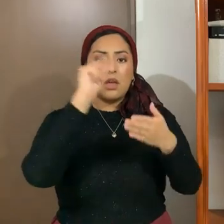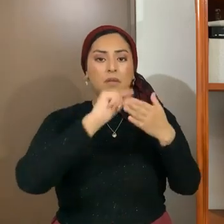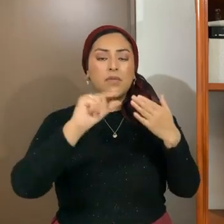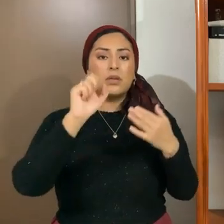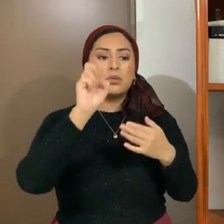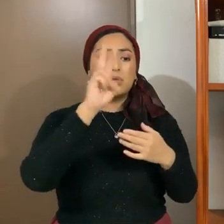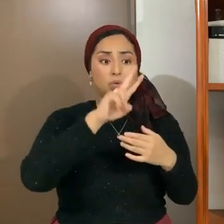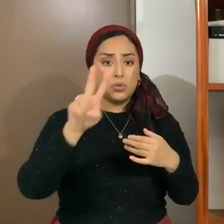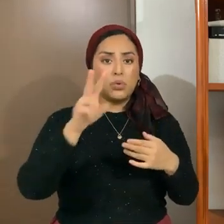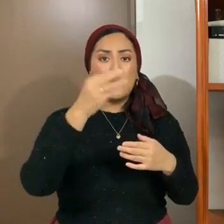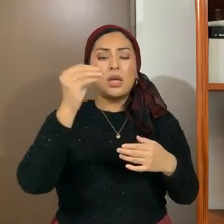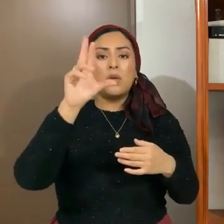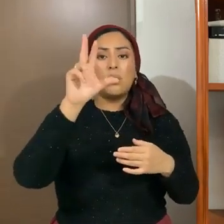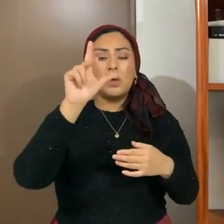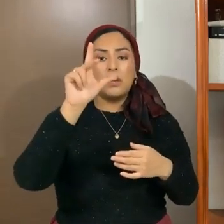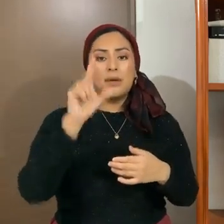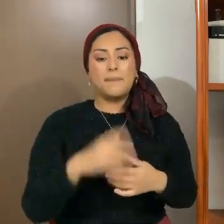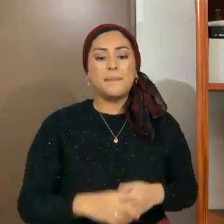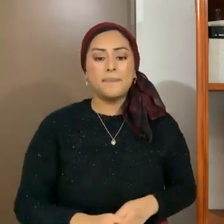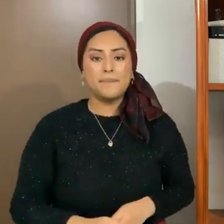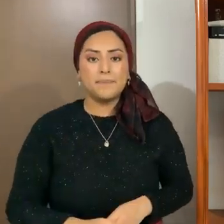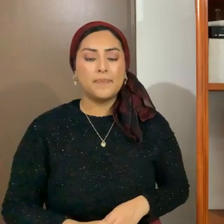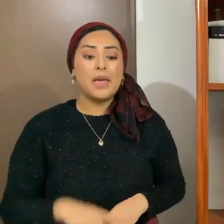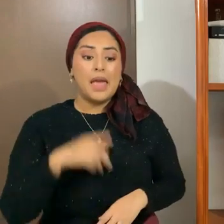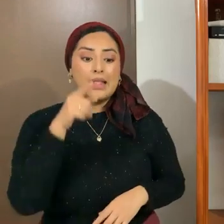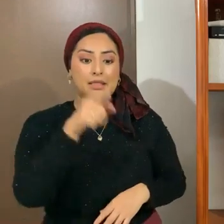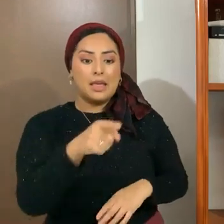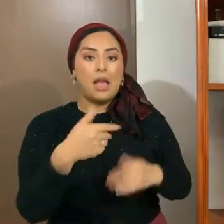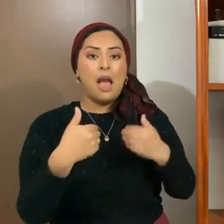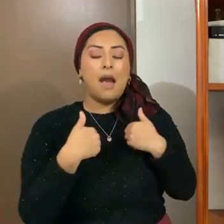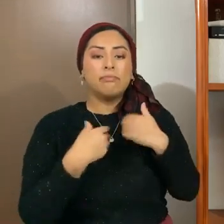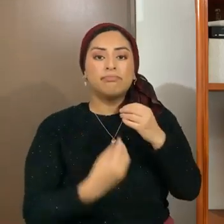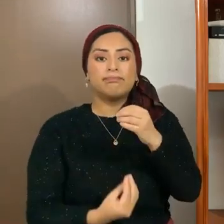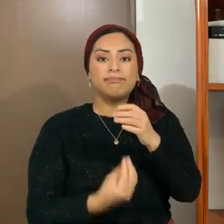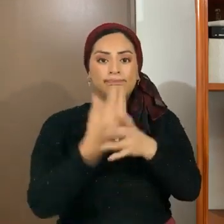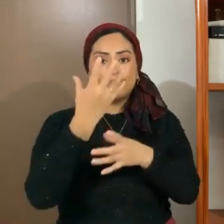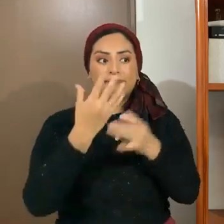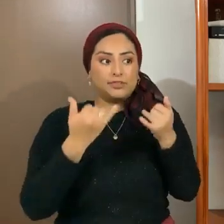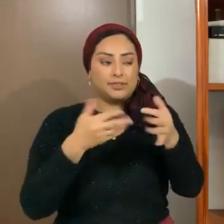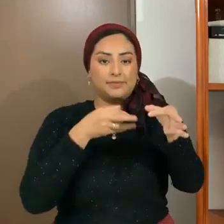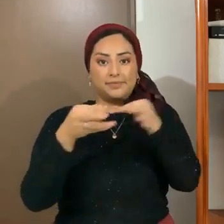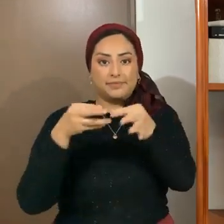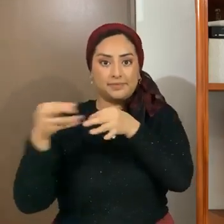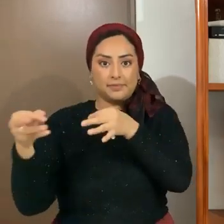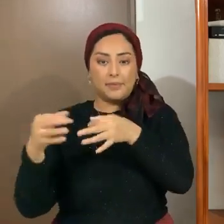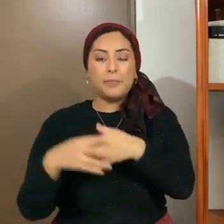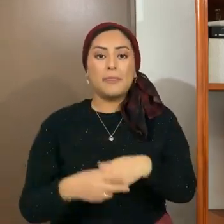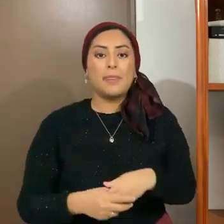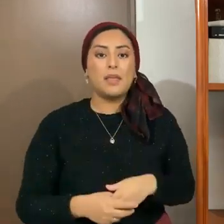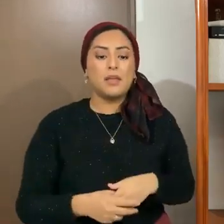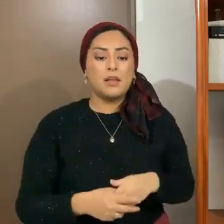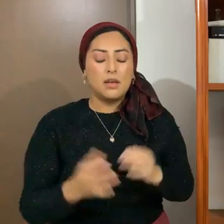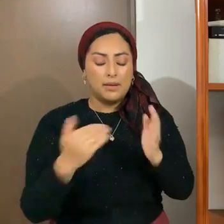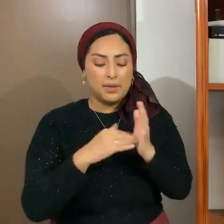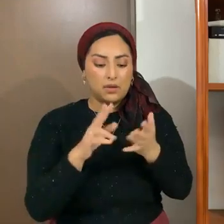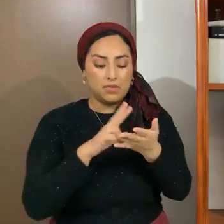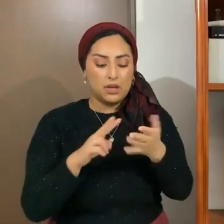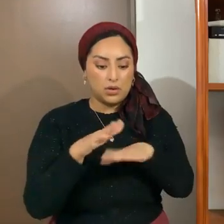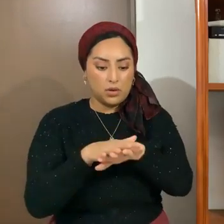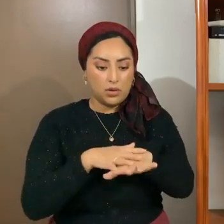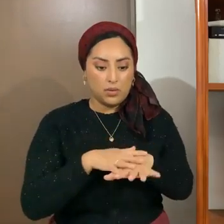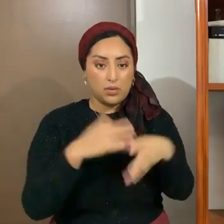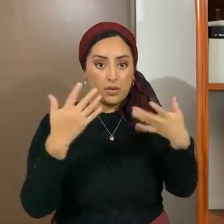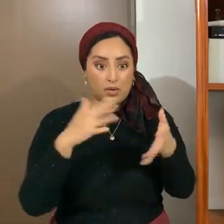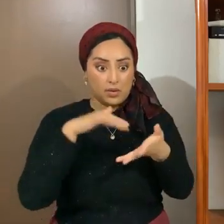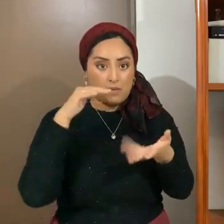verso 22 y 23. Y ahí están los frutos de los que estamos hablando. A ver, vamos a leerlo despacio. Ya